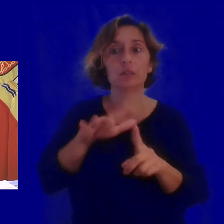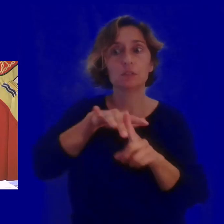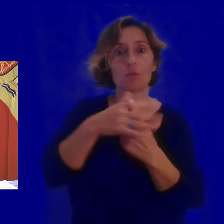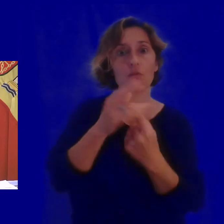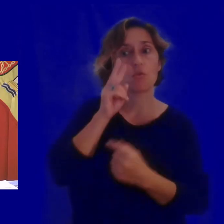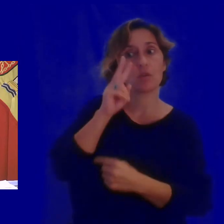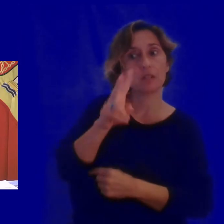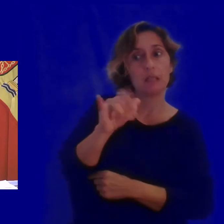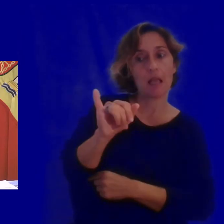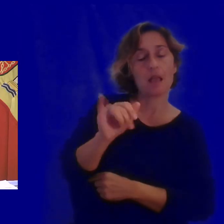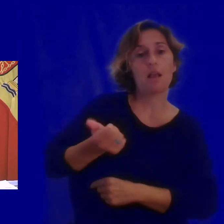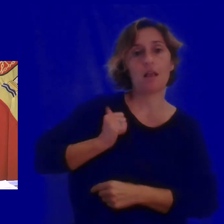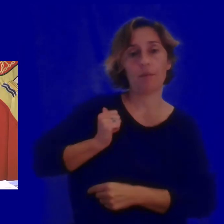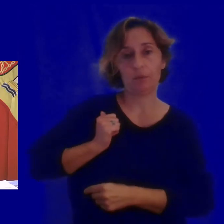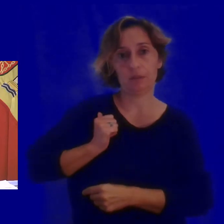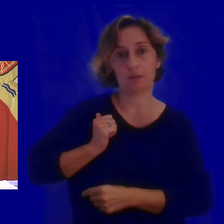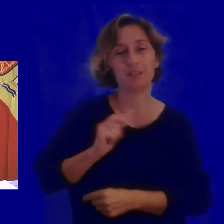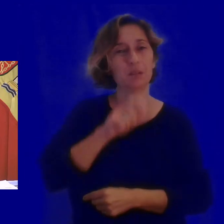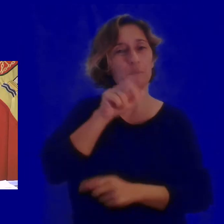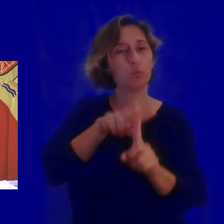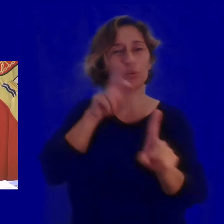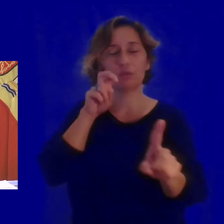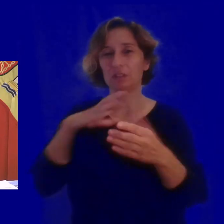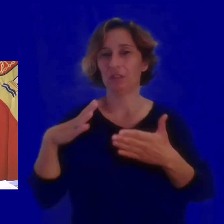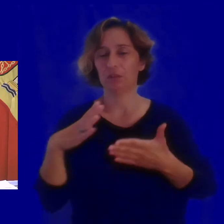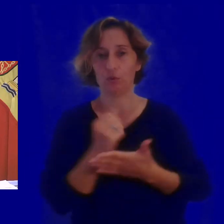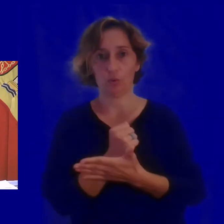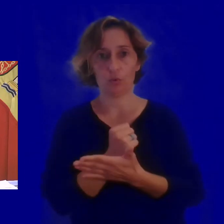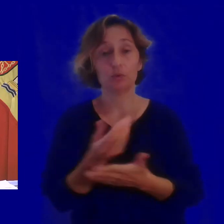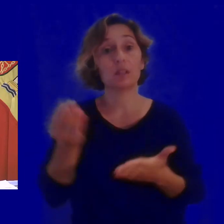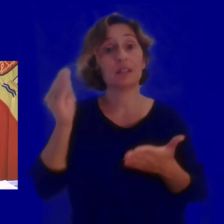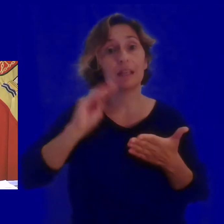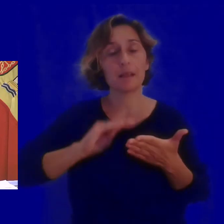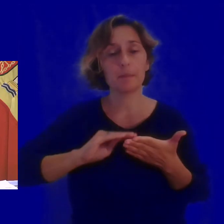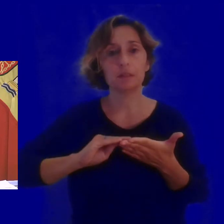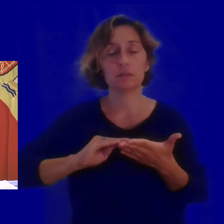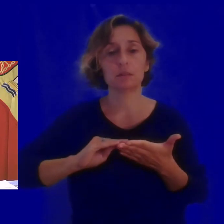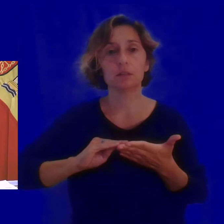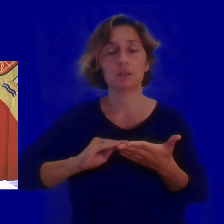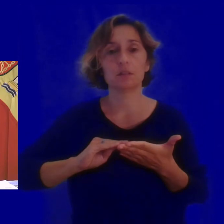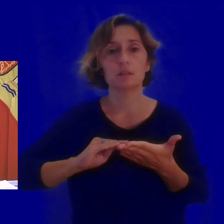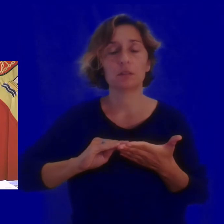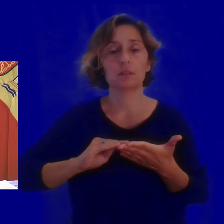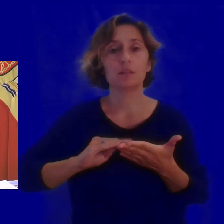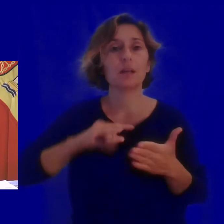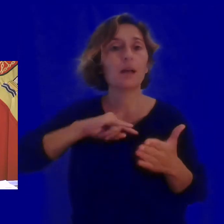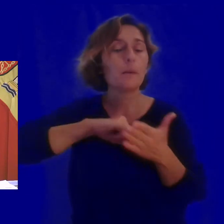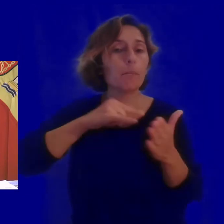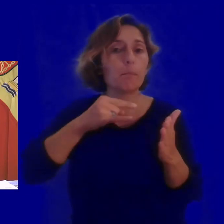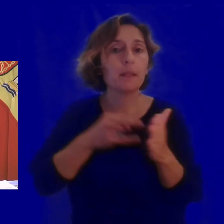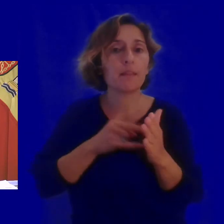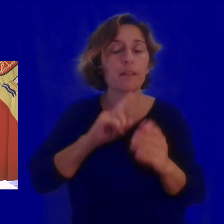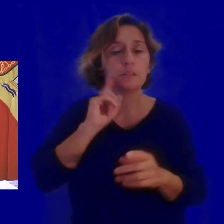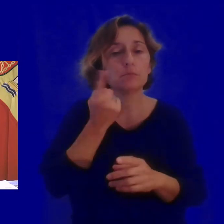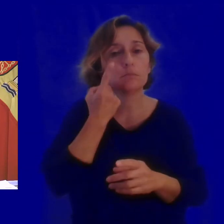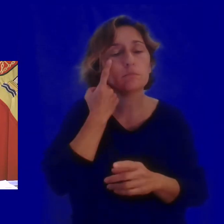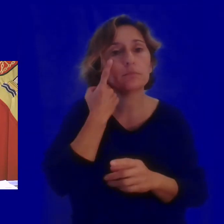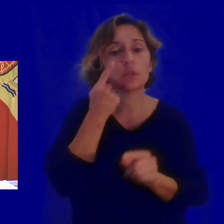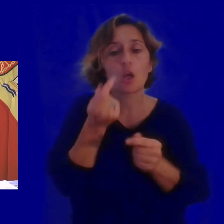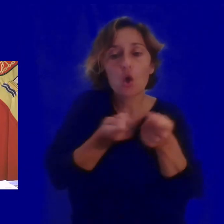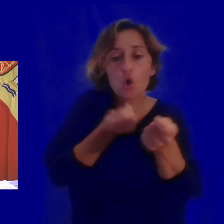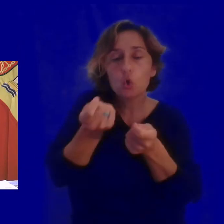da desde todas las perspectivas y además teniendo en cuenta todas las medidas de detección y de